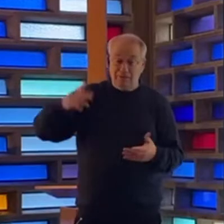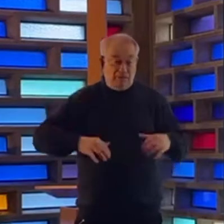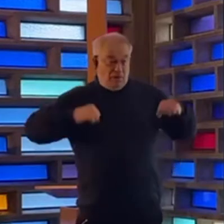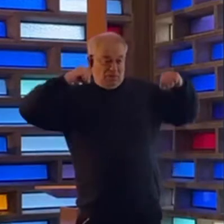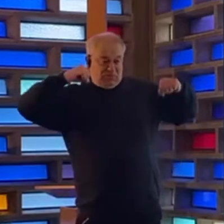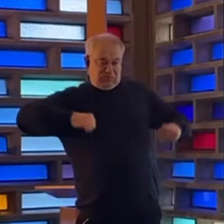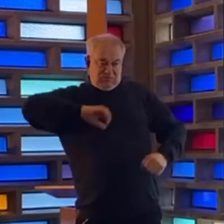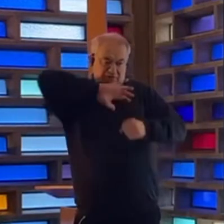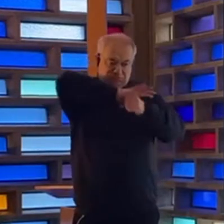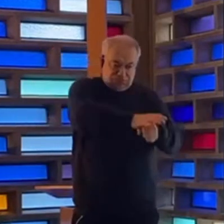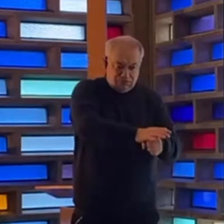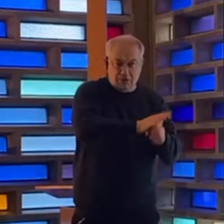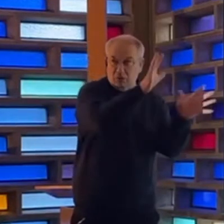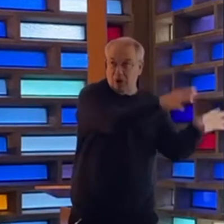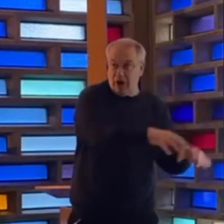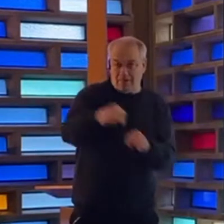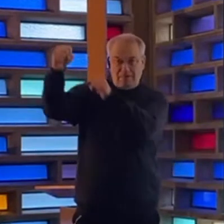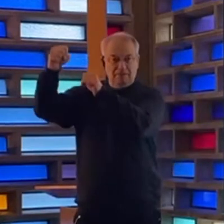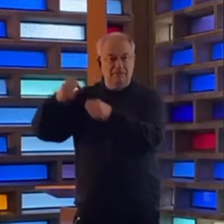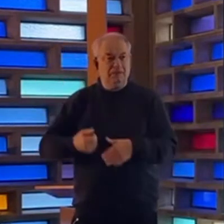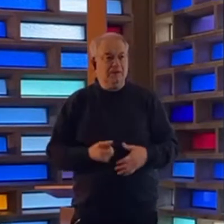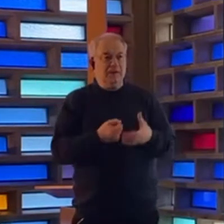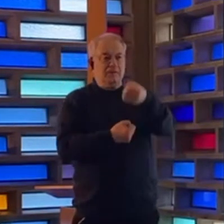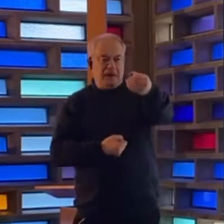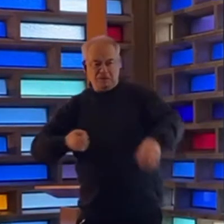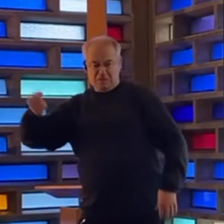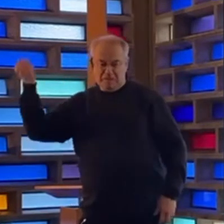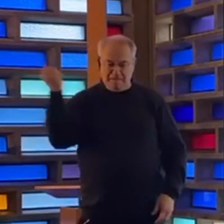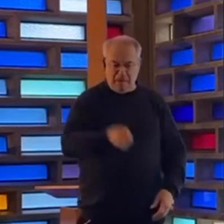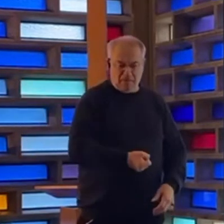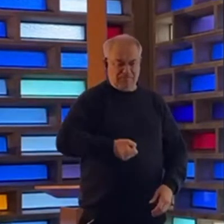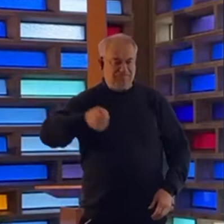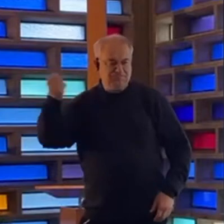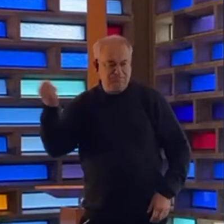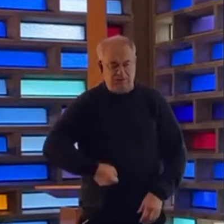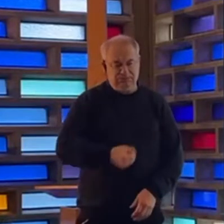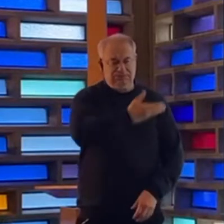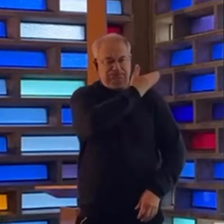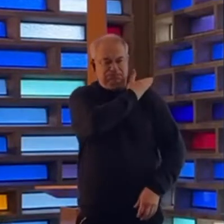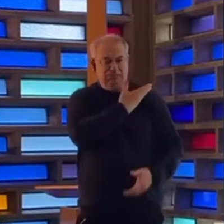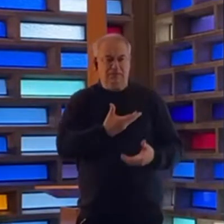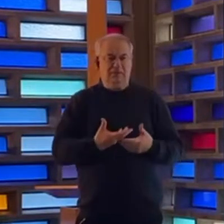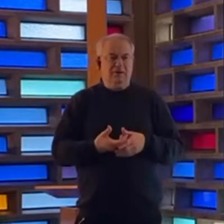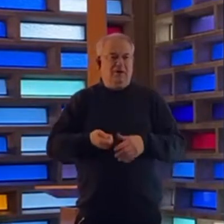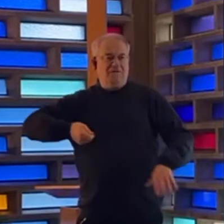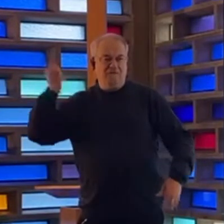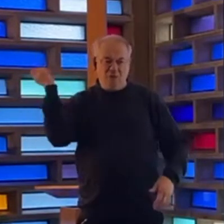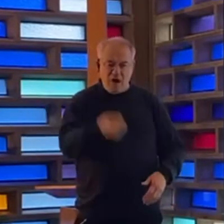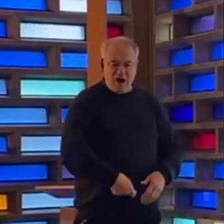lui. Le bâton qui blesse ses épaules, le fouet qui le frappe, tu les